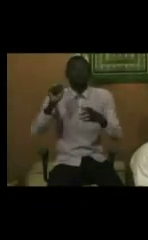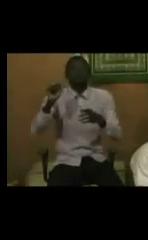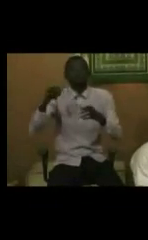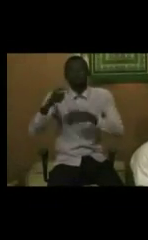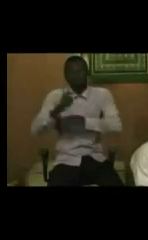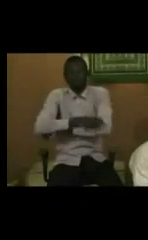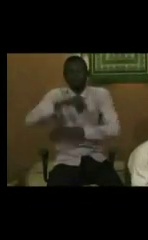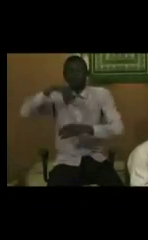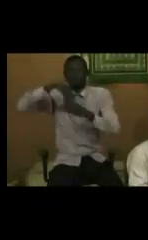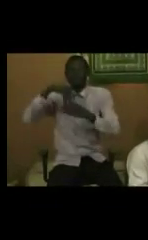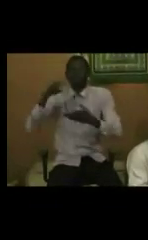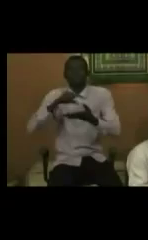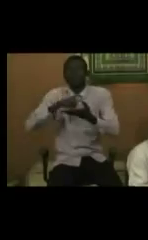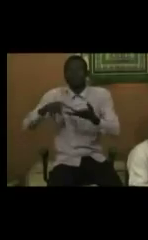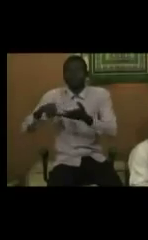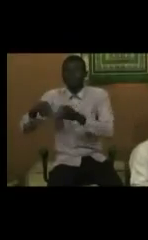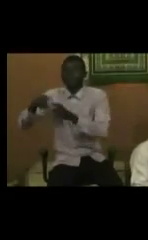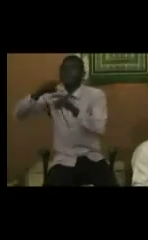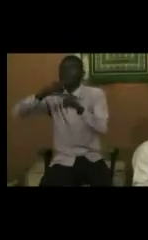pada